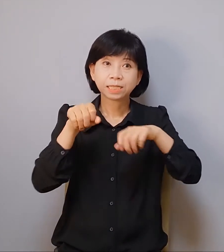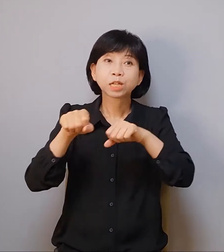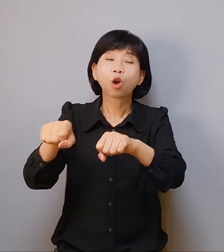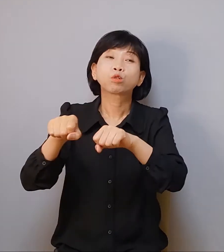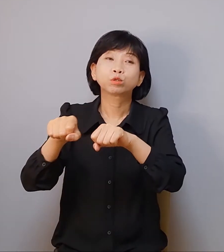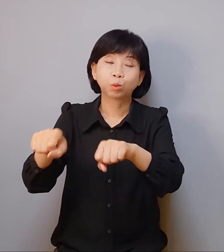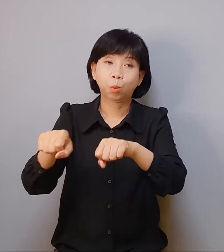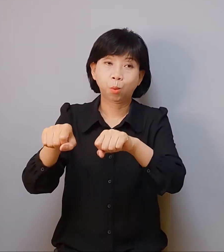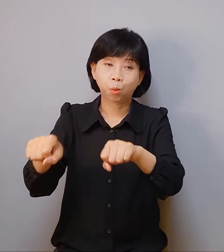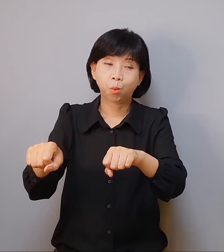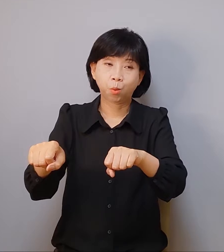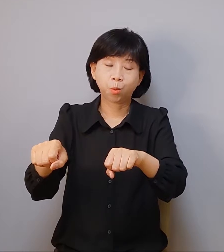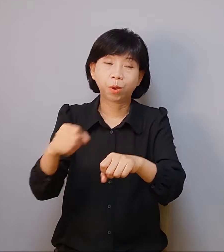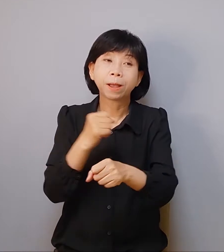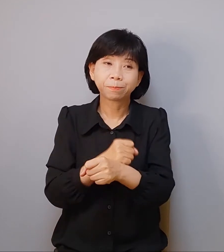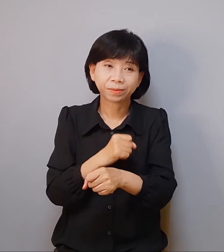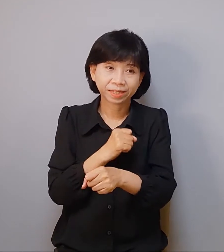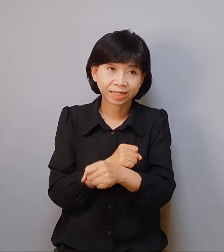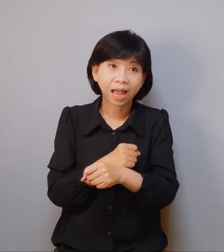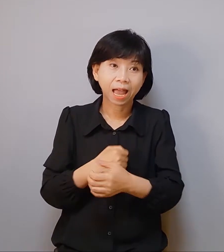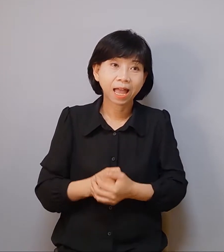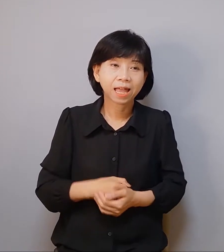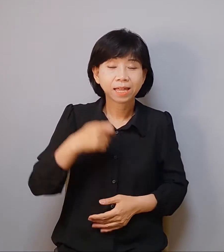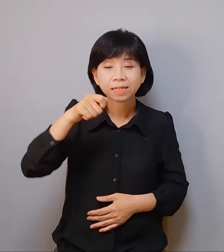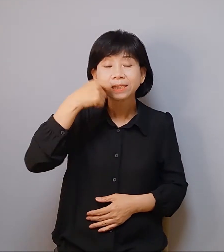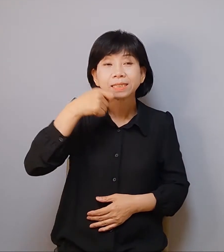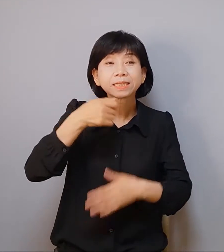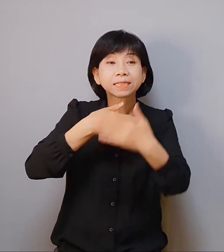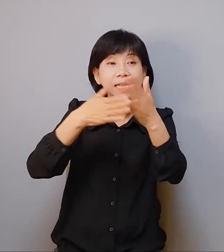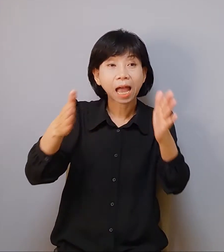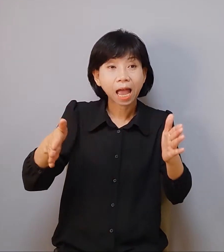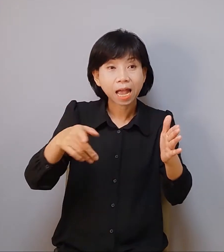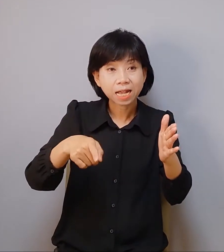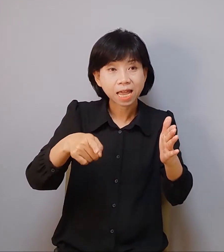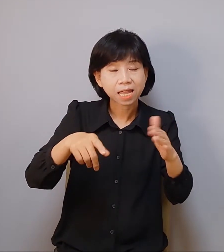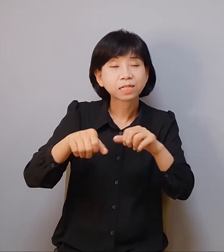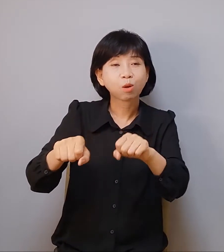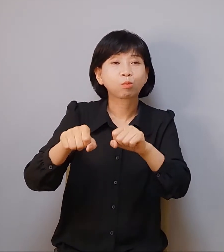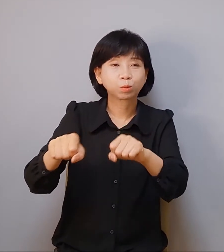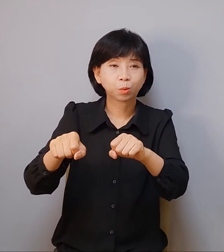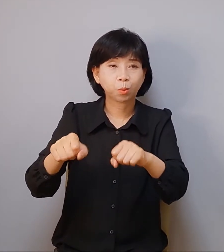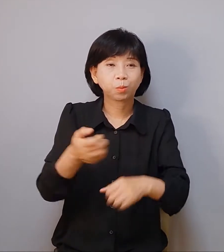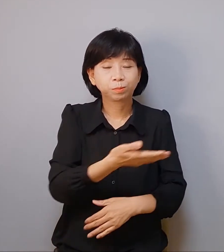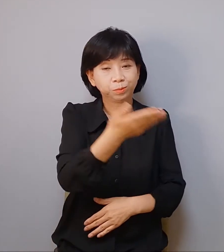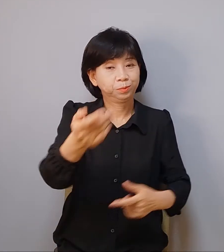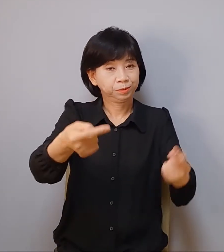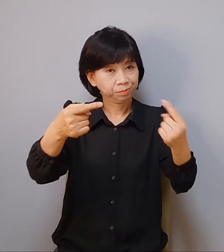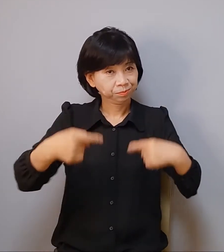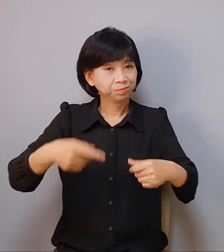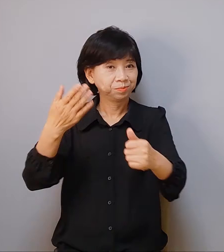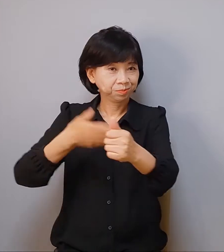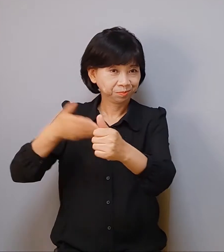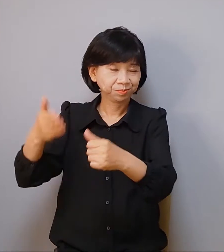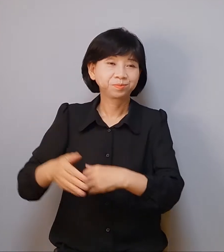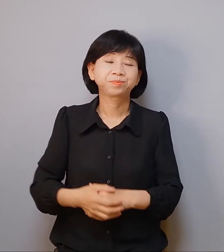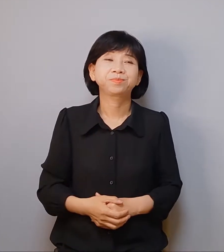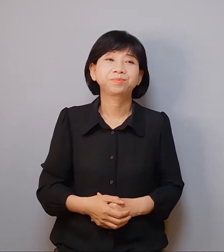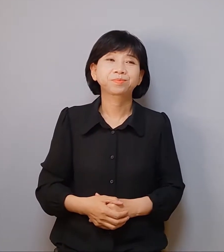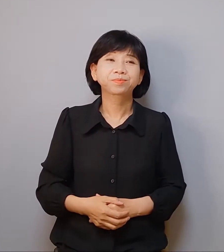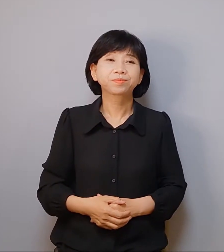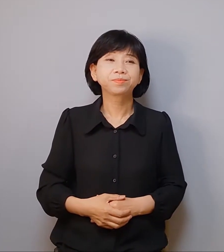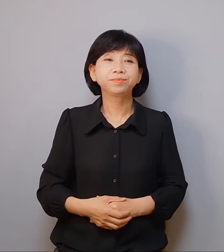하도록 하겠습니다. 좀 일부러 시간을 좀 내주셔서 같이 오셔서 청소에 참여해 주시면 좋을 것 같습니다.